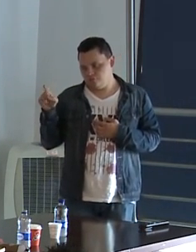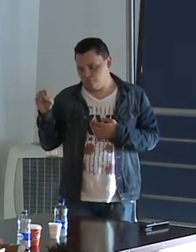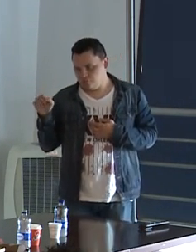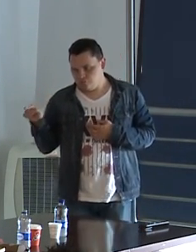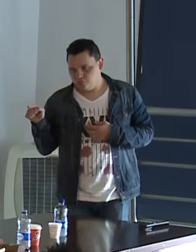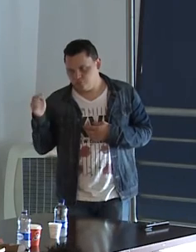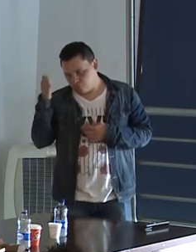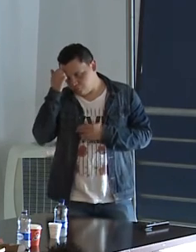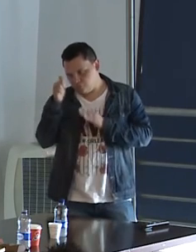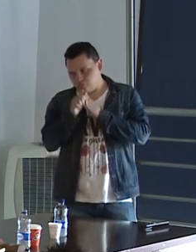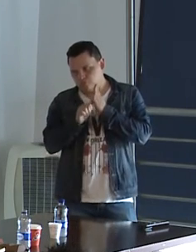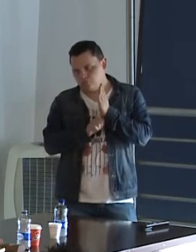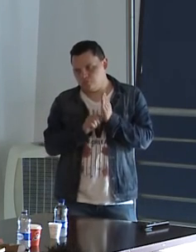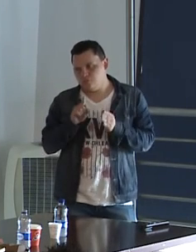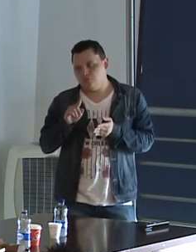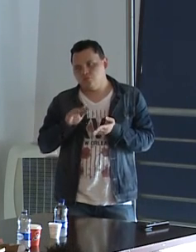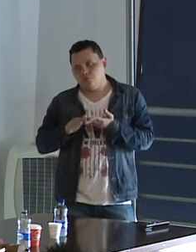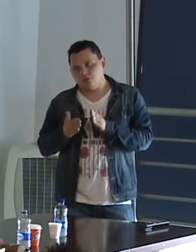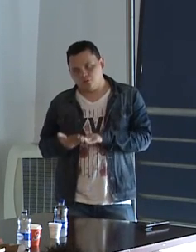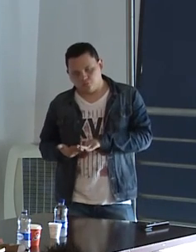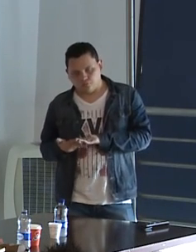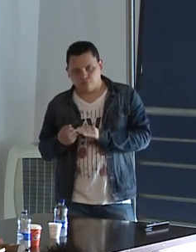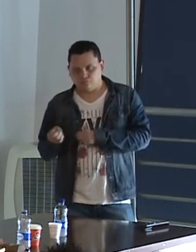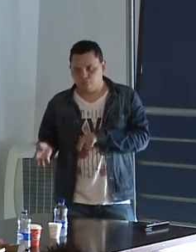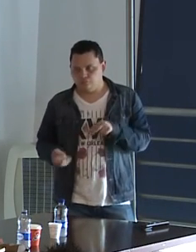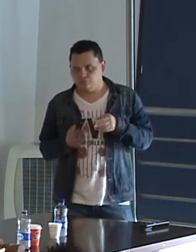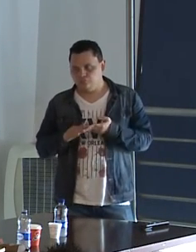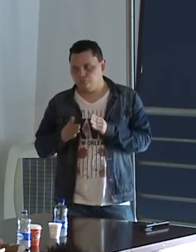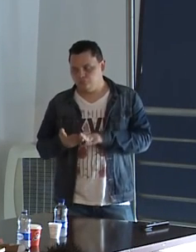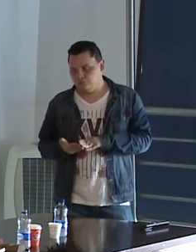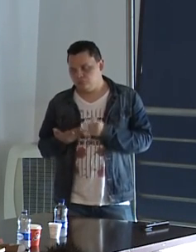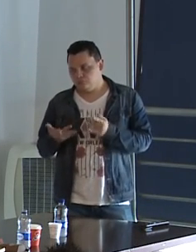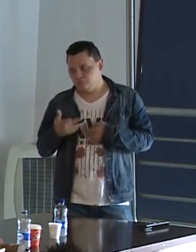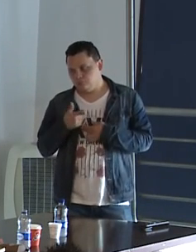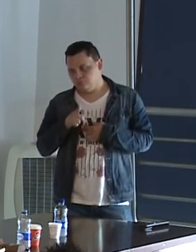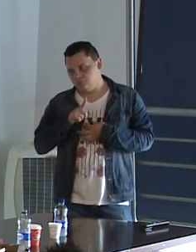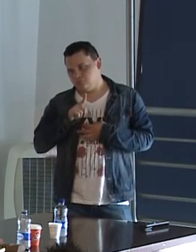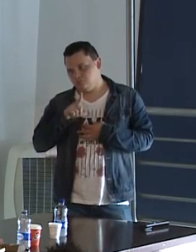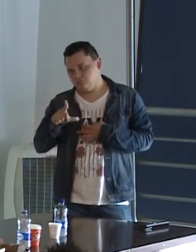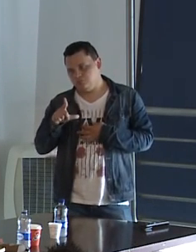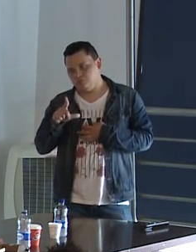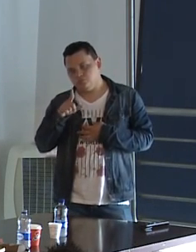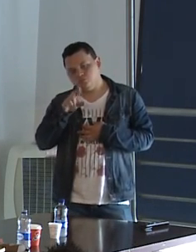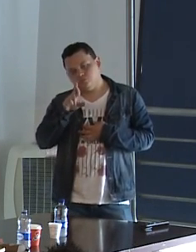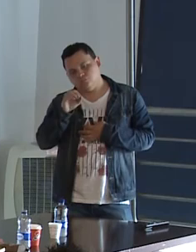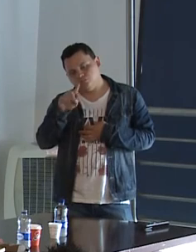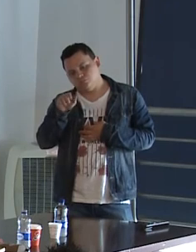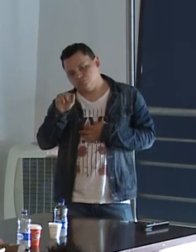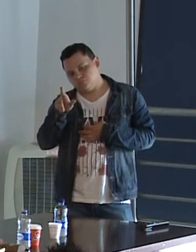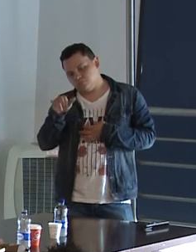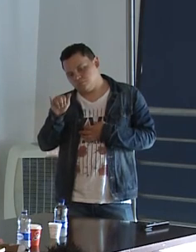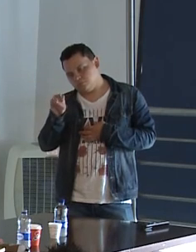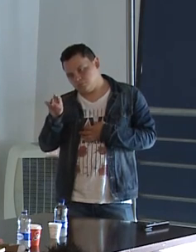el programa de educación comunitaria, con el liderazgo de Rosa María